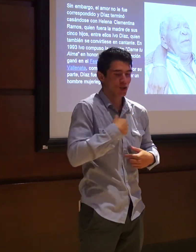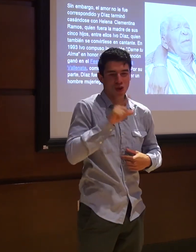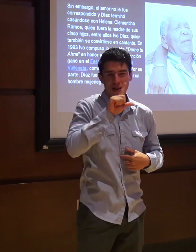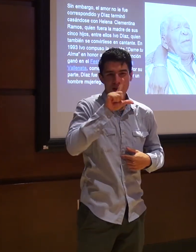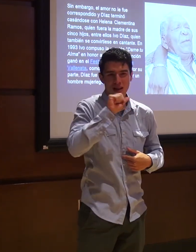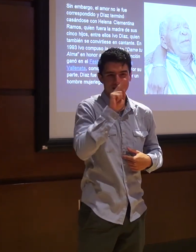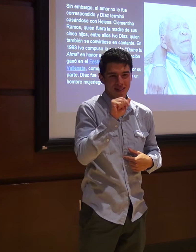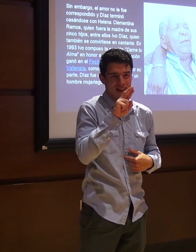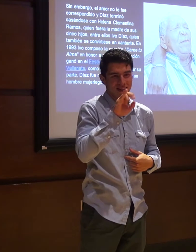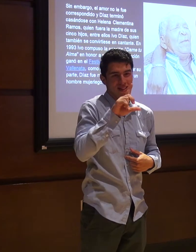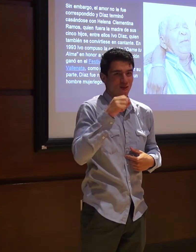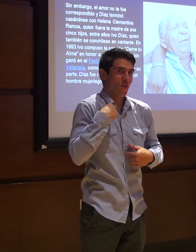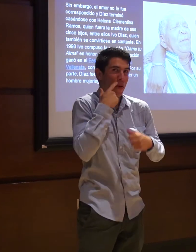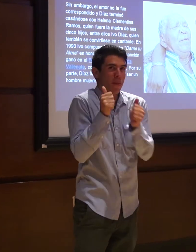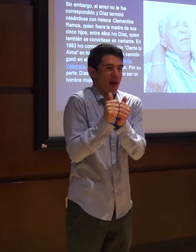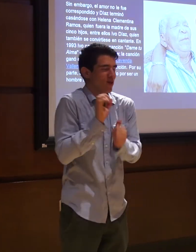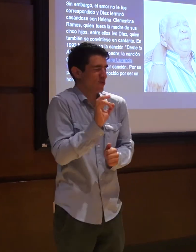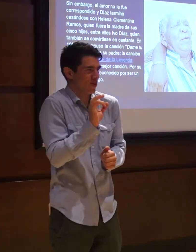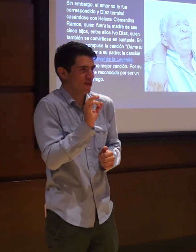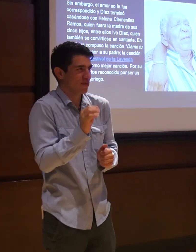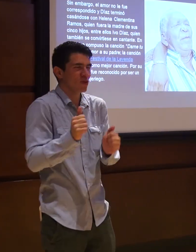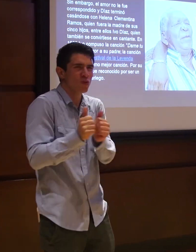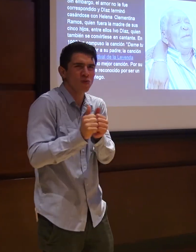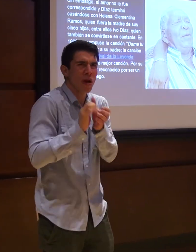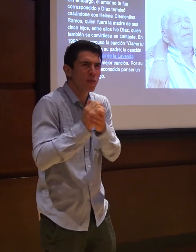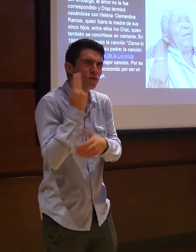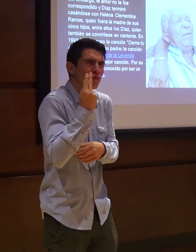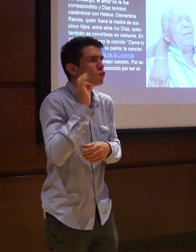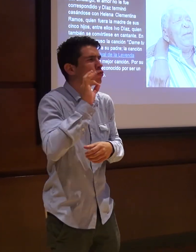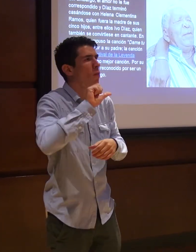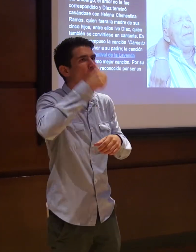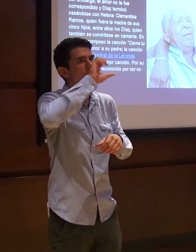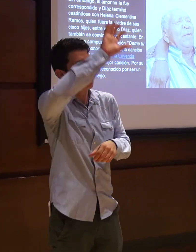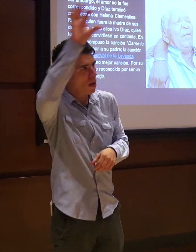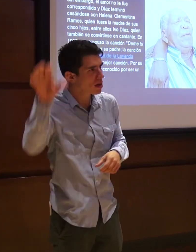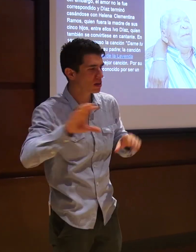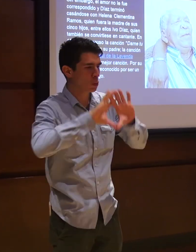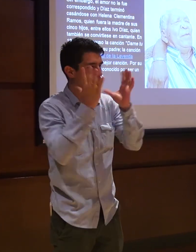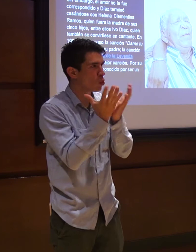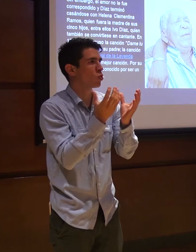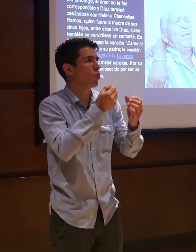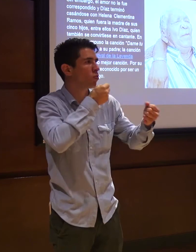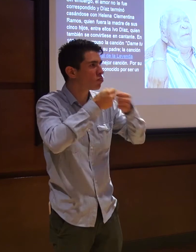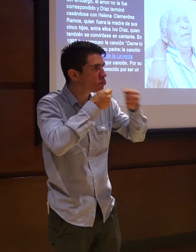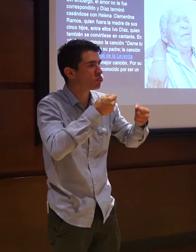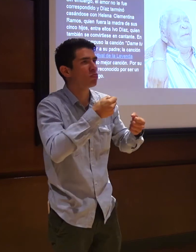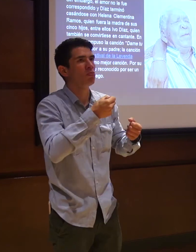se convirtió básicamente en su guía también. Entonces decía que era como su lazarillo. Fueron muy buenos amigos, viajaron a